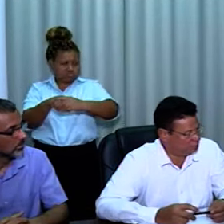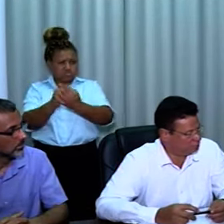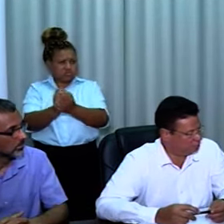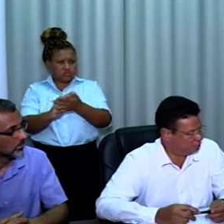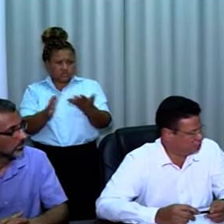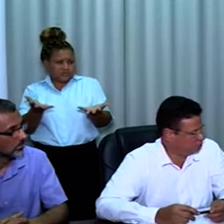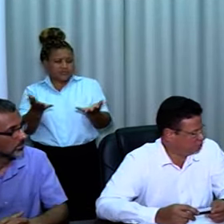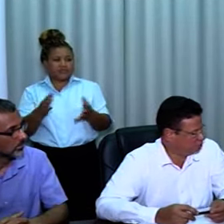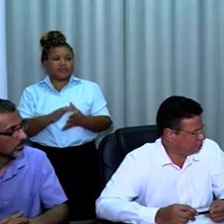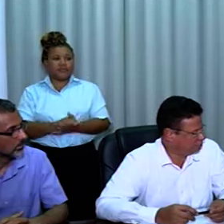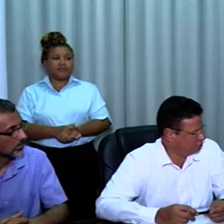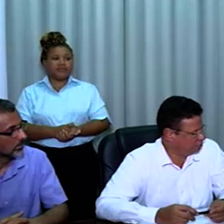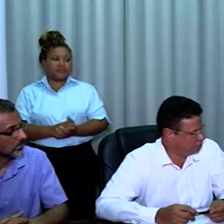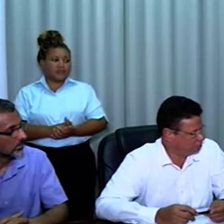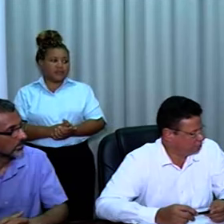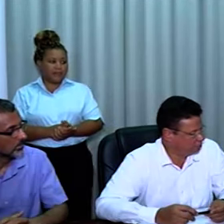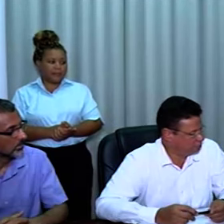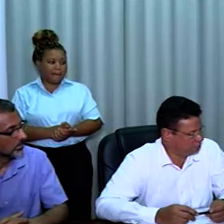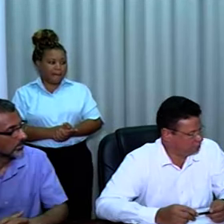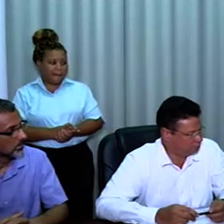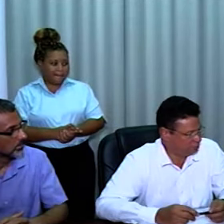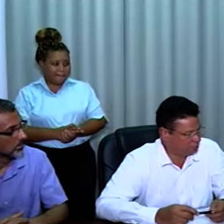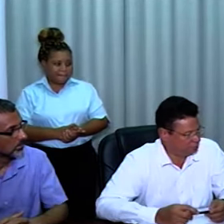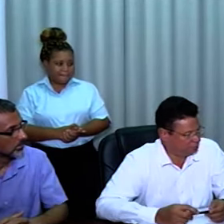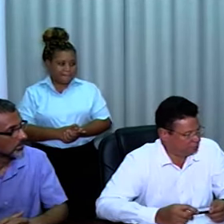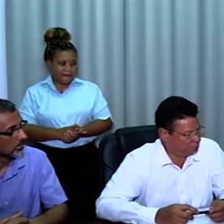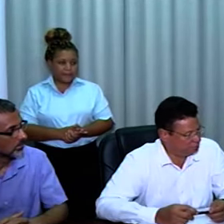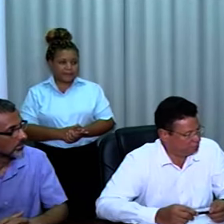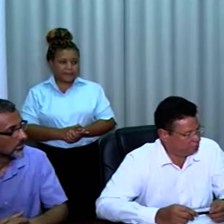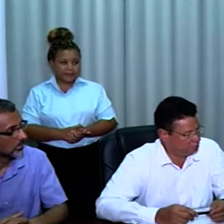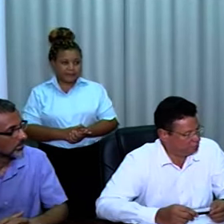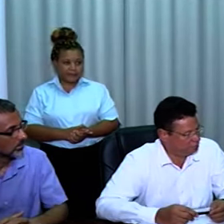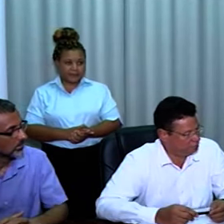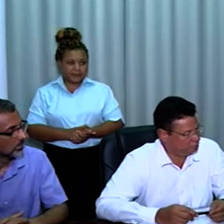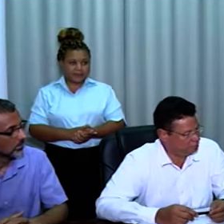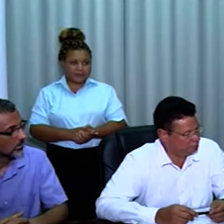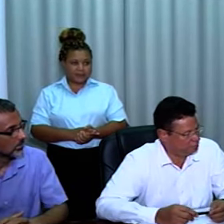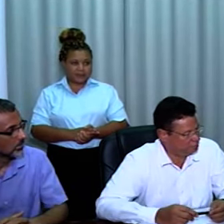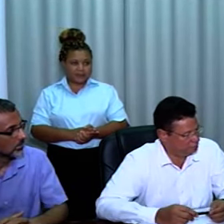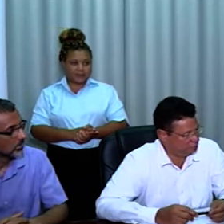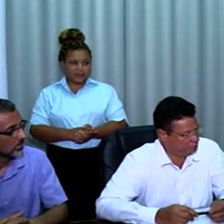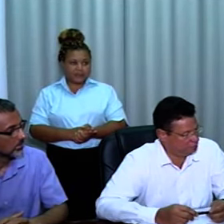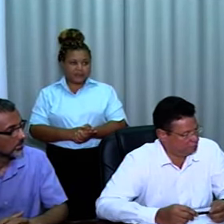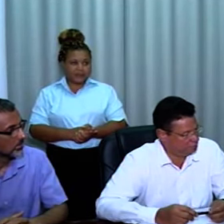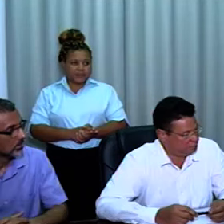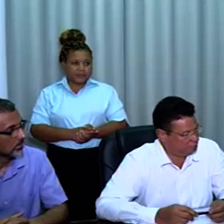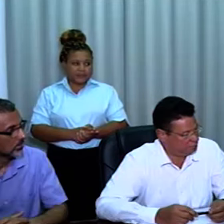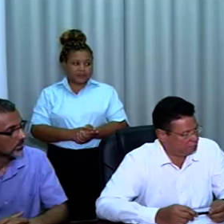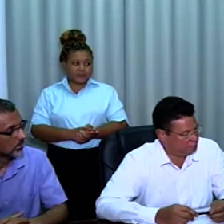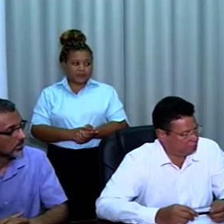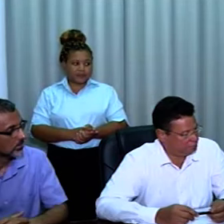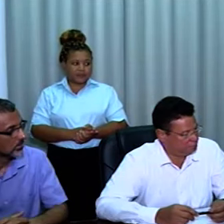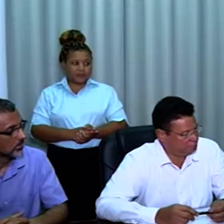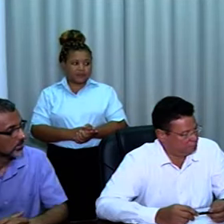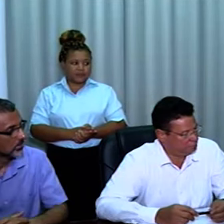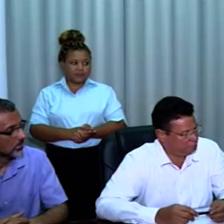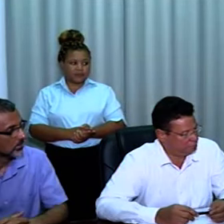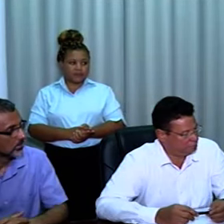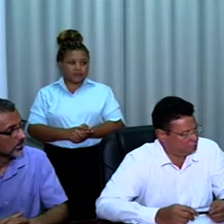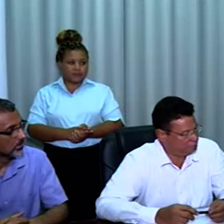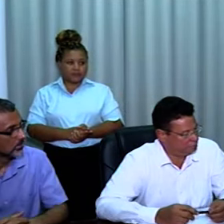et sous les l'idée ou soit les sons qui y, tout le temps il est important qui tout dit monde il porte les autres les